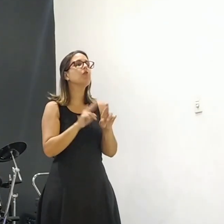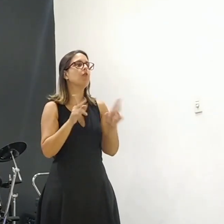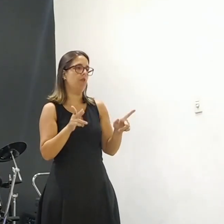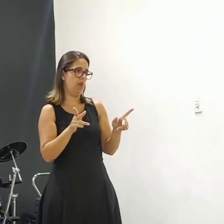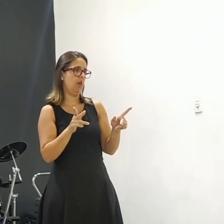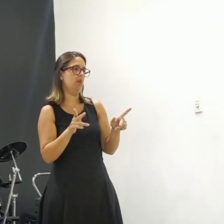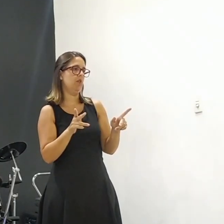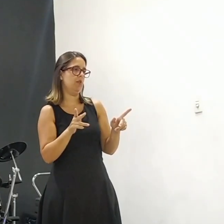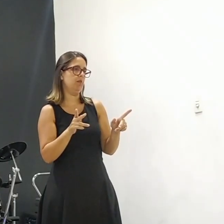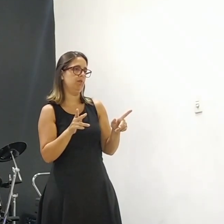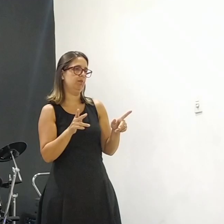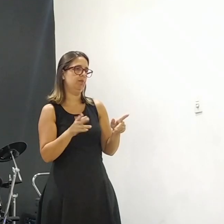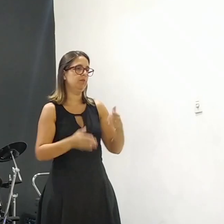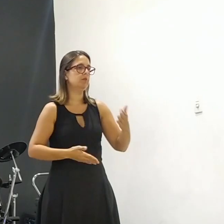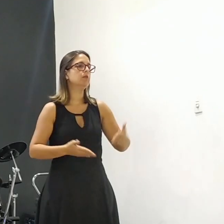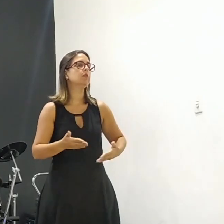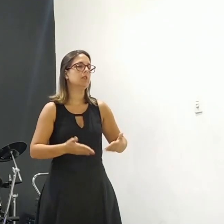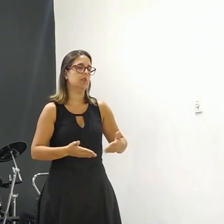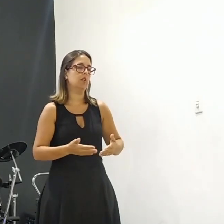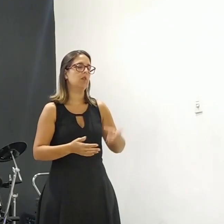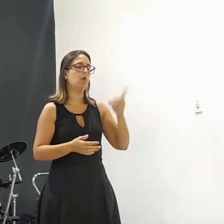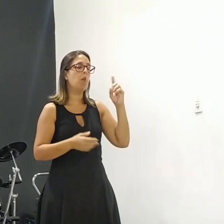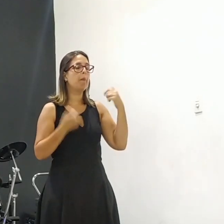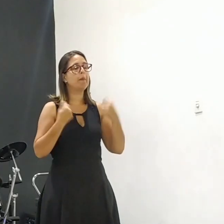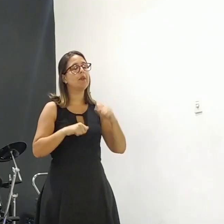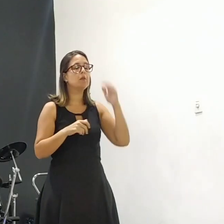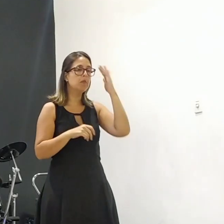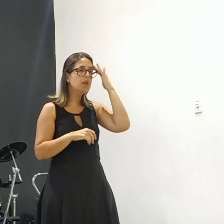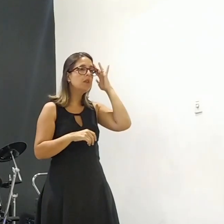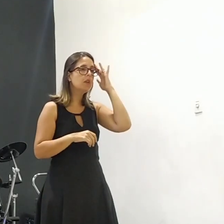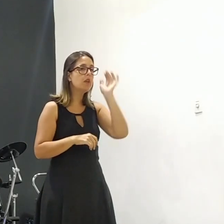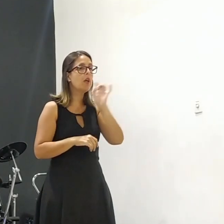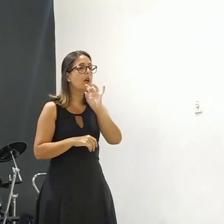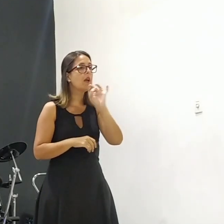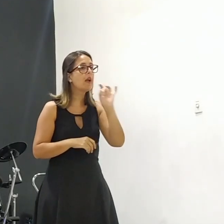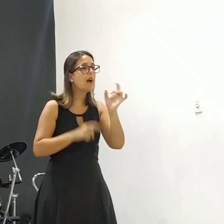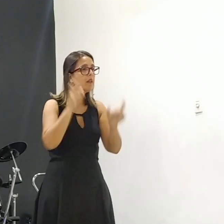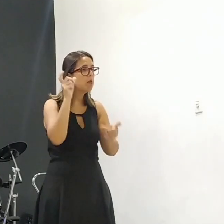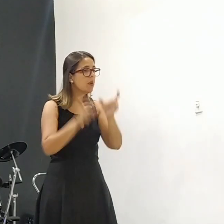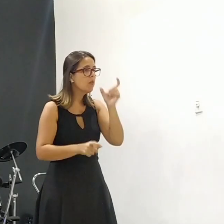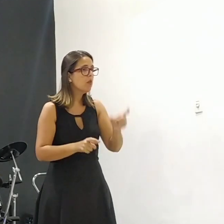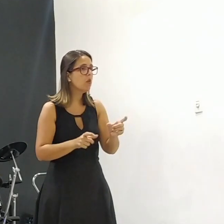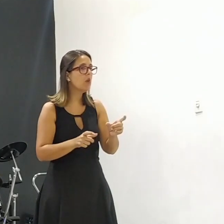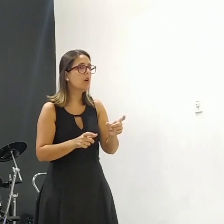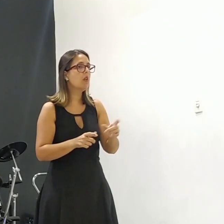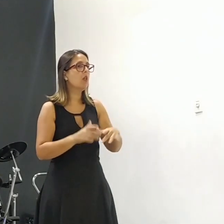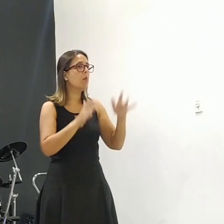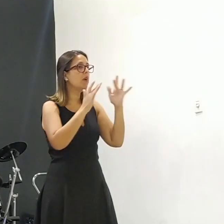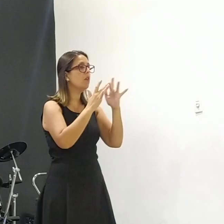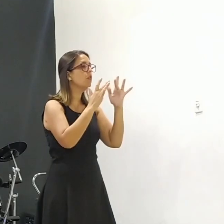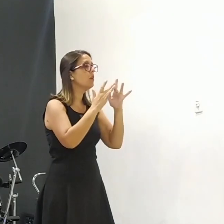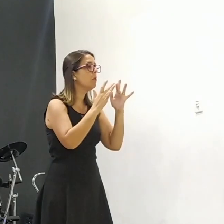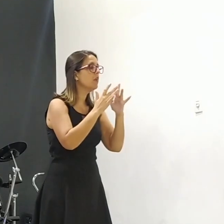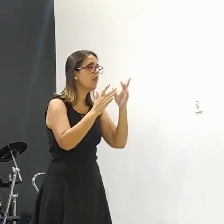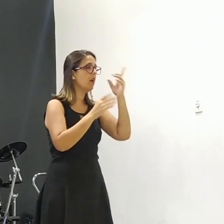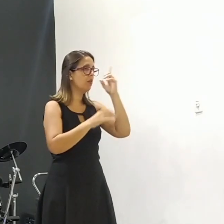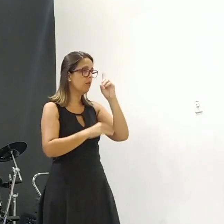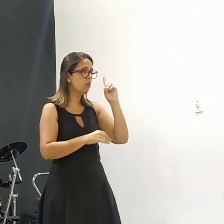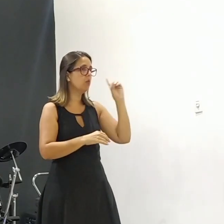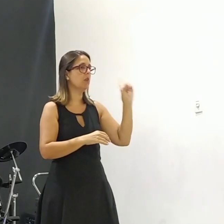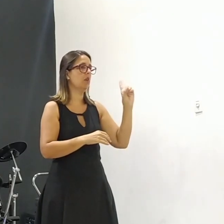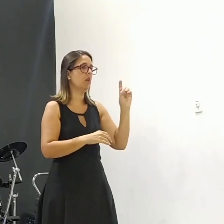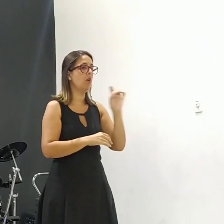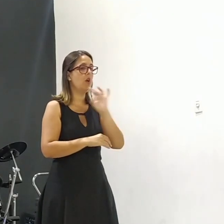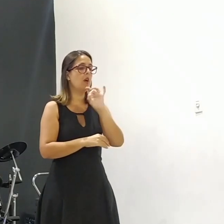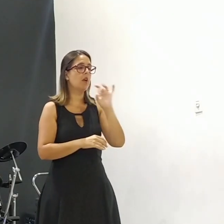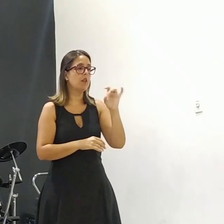caminhada. Amém? Nós precisamos entender isso. Cada um está no nível de relacionamento com Deus, cada um sabe qual